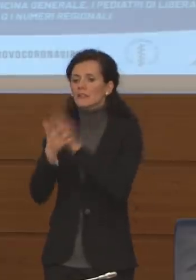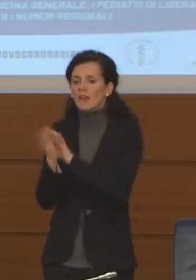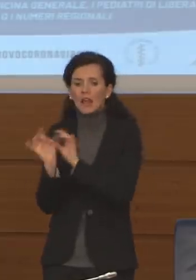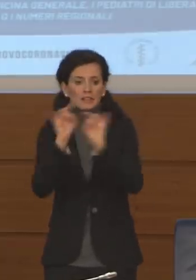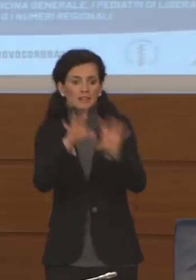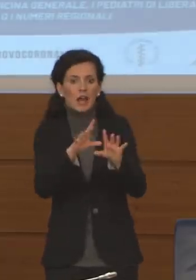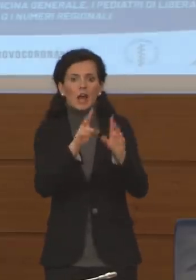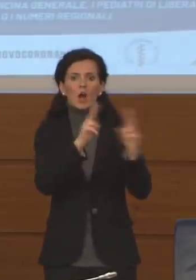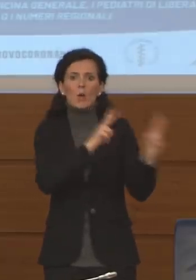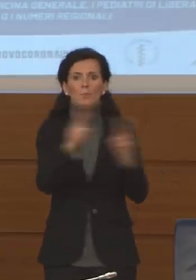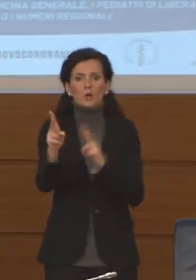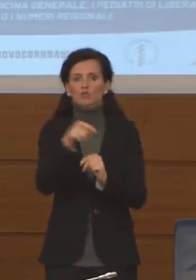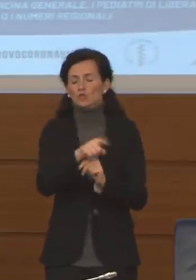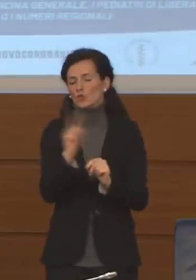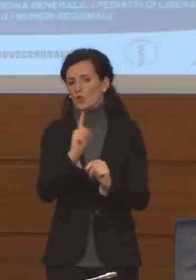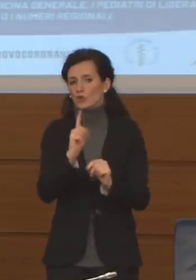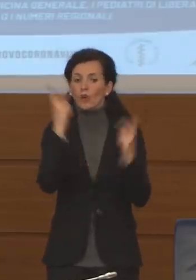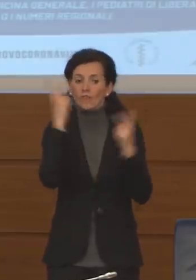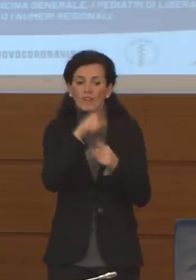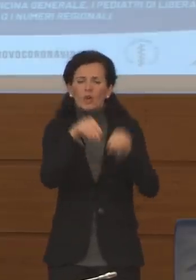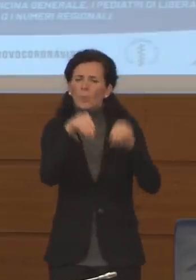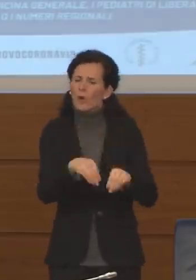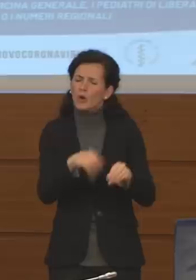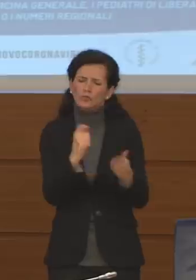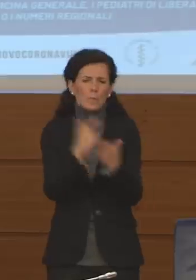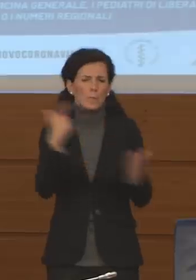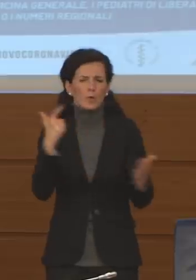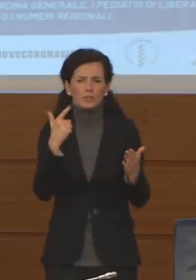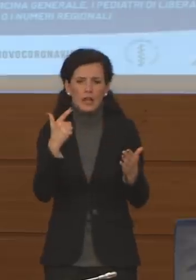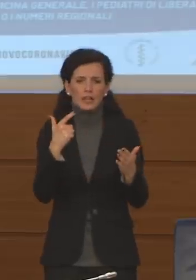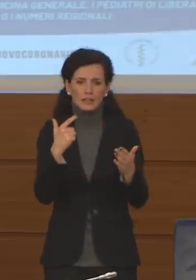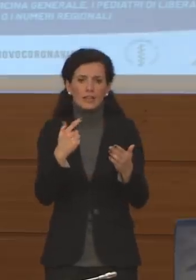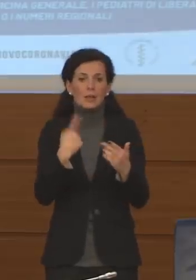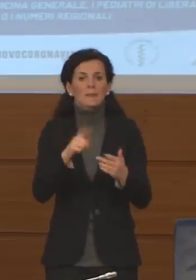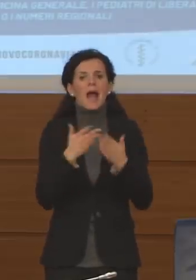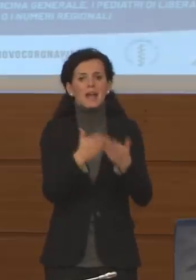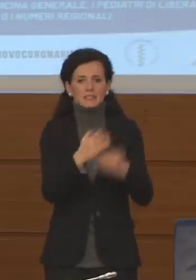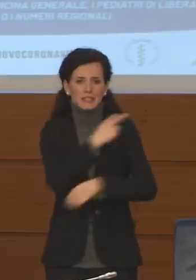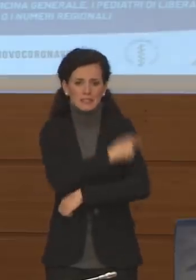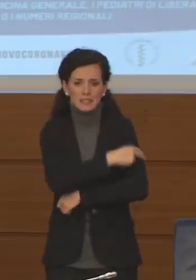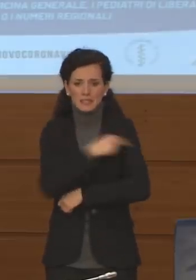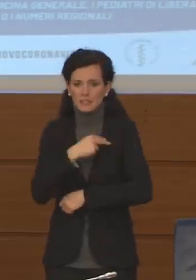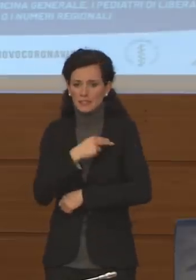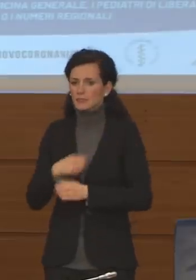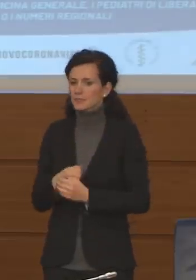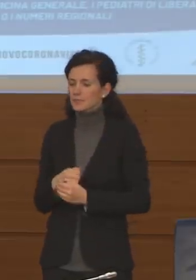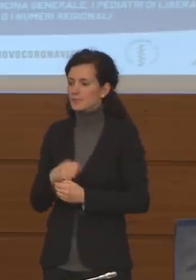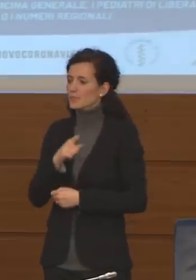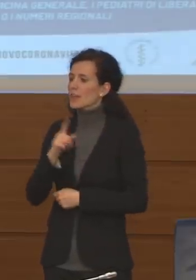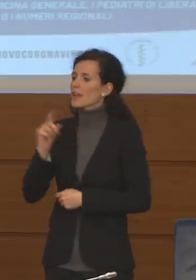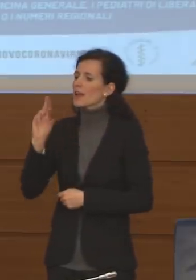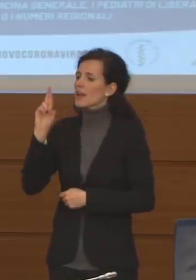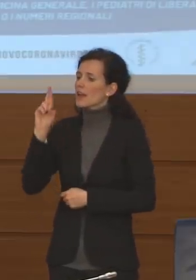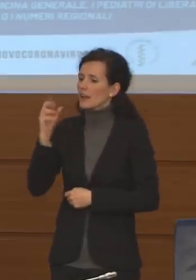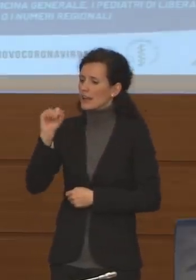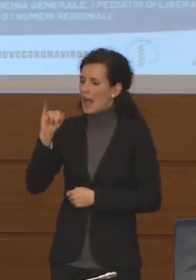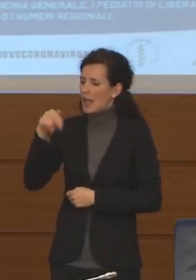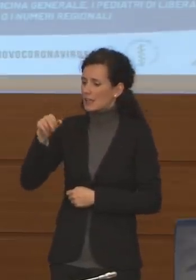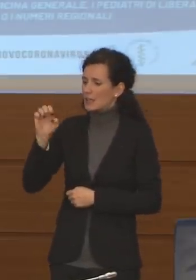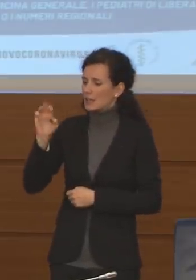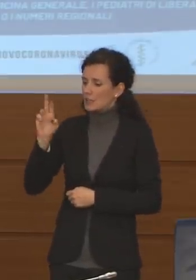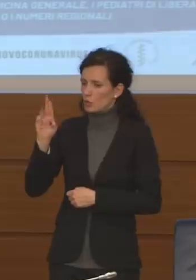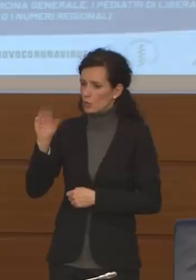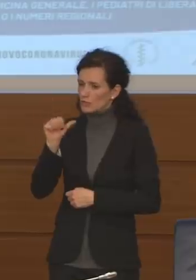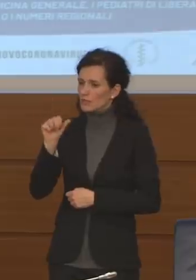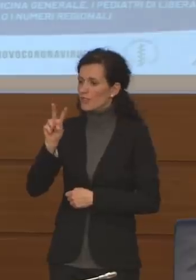fondamentali per tutto il resto della assistenza sanitaria e stefano corradino rainews24 ci sono